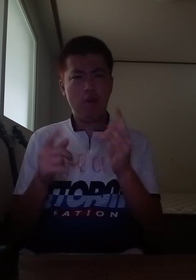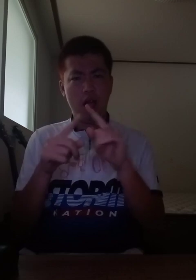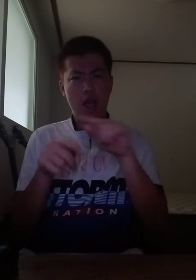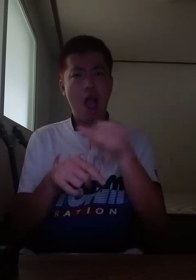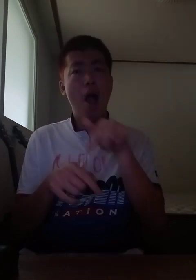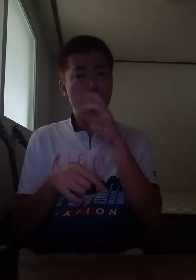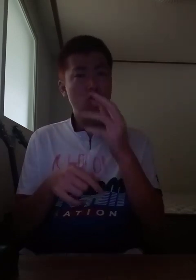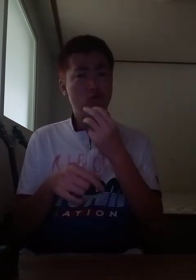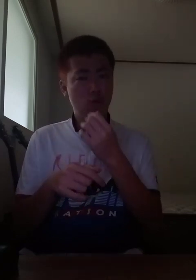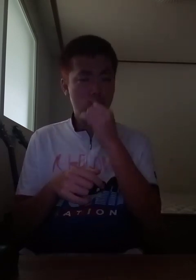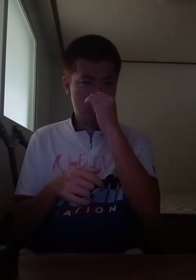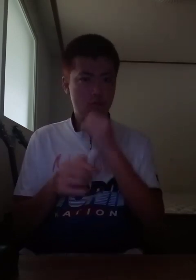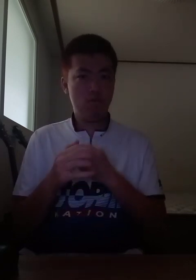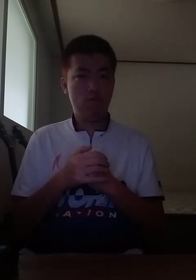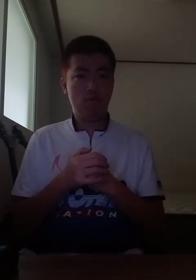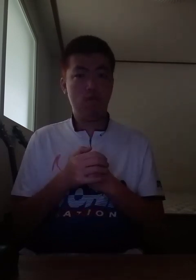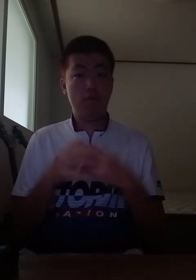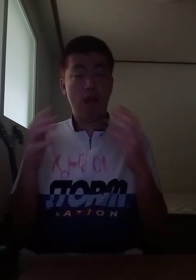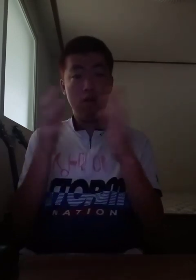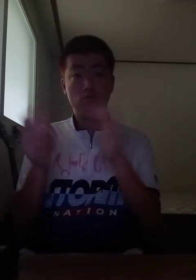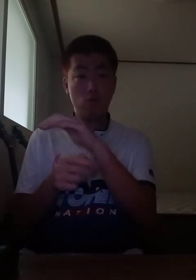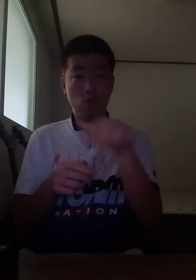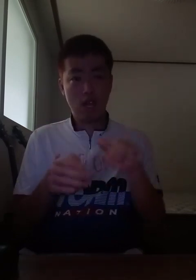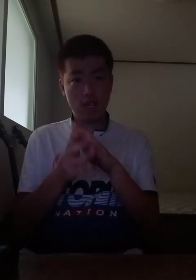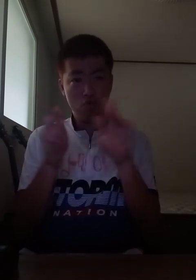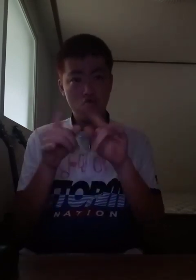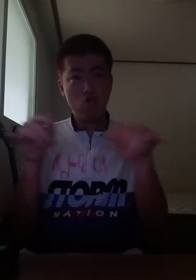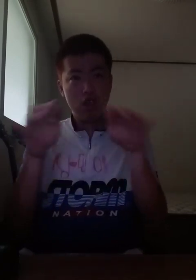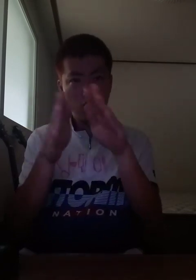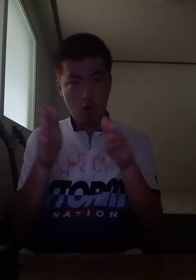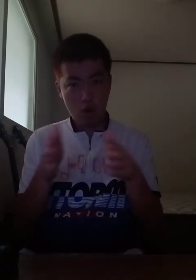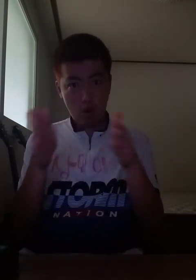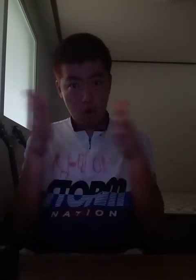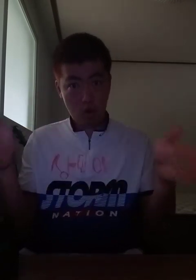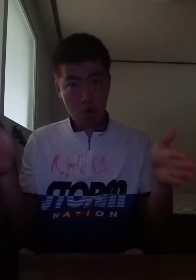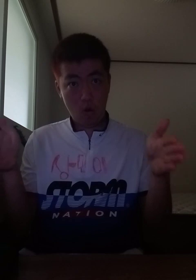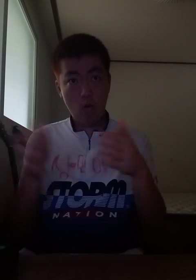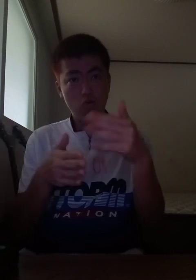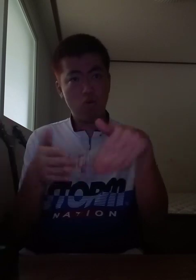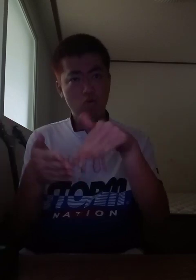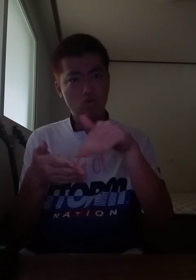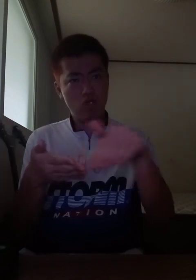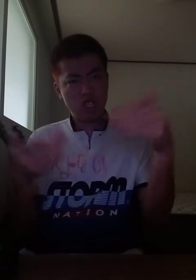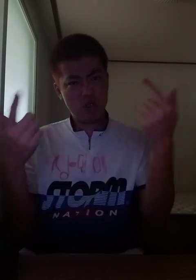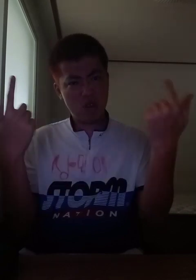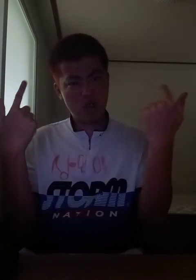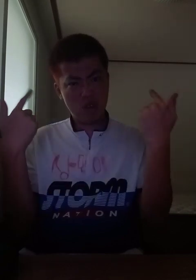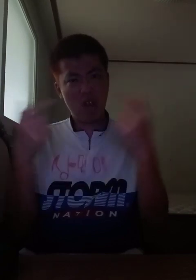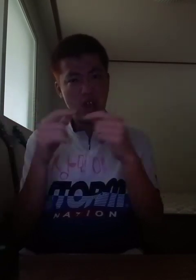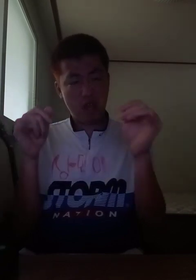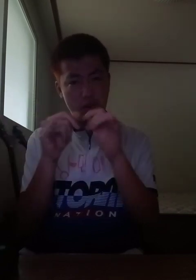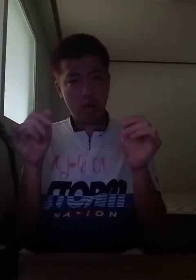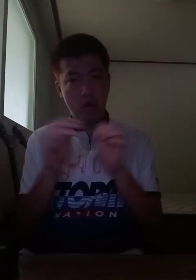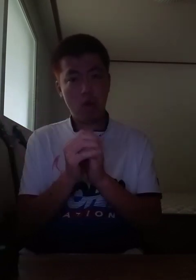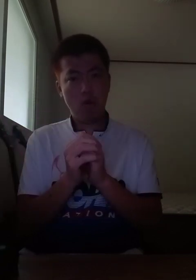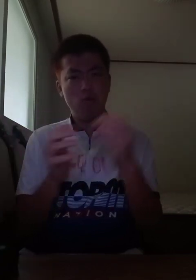좋겠어요. 대부분의 버스 정류장이 있는 수원역 건너편이 아닌 역 뒤에 환승센터가 생기면서 불편을 겪고